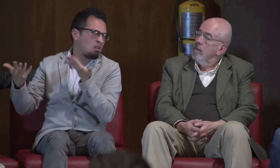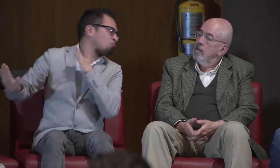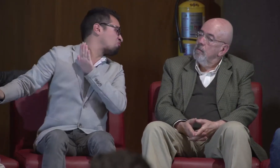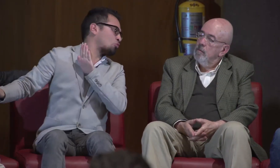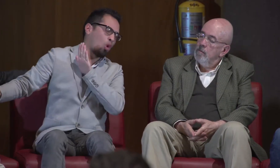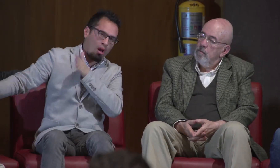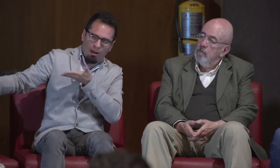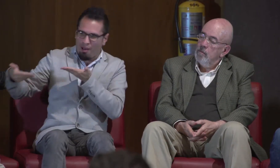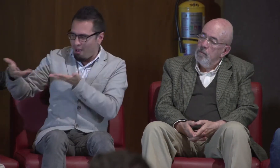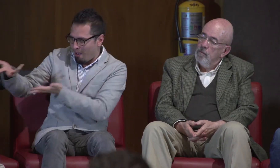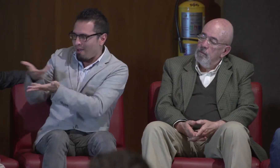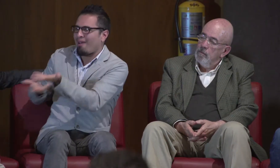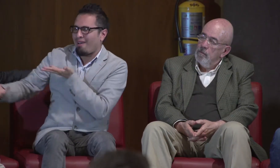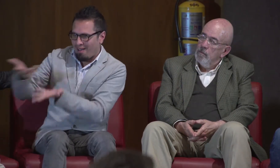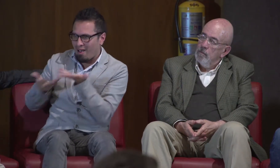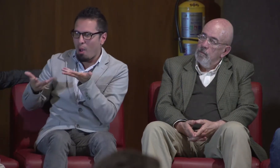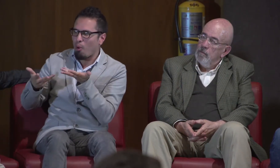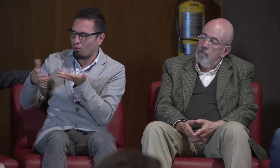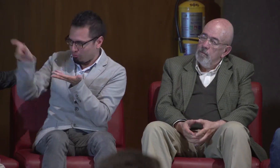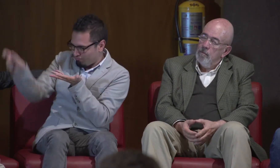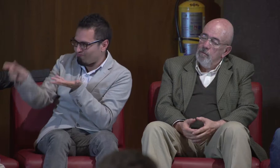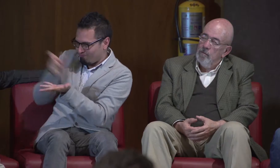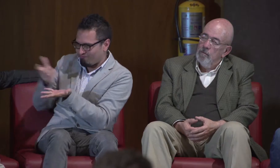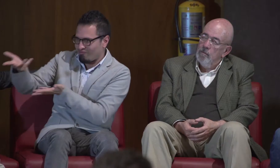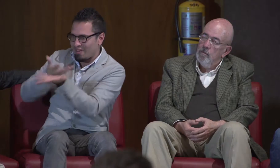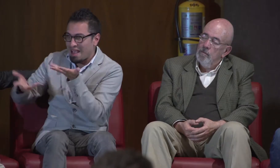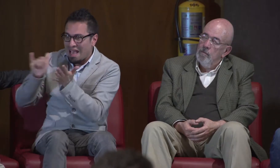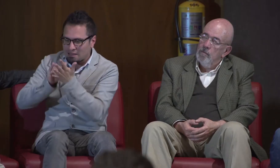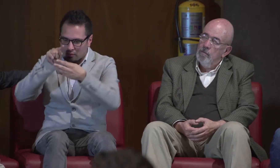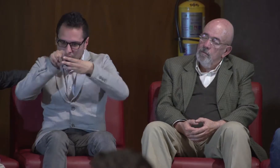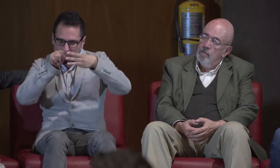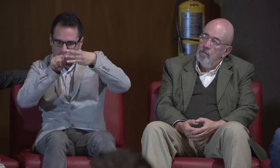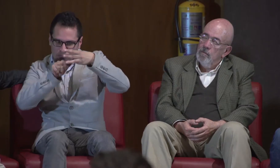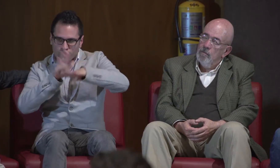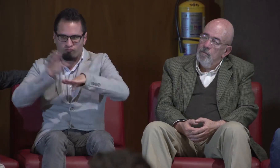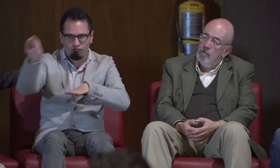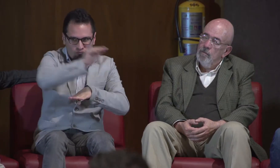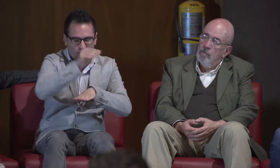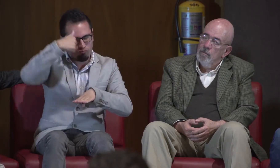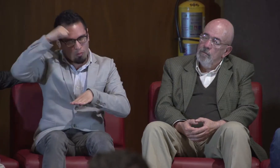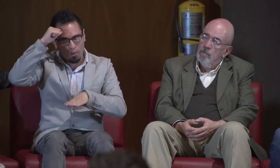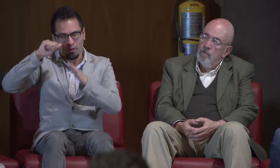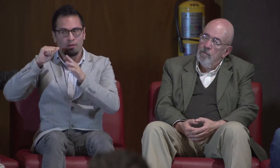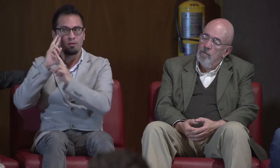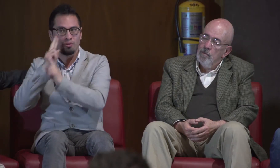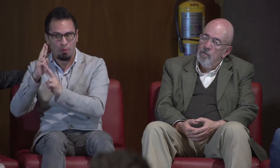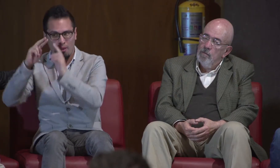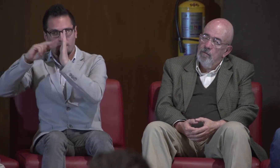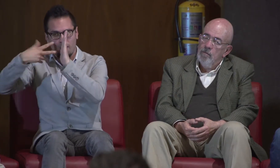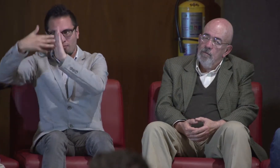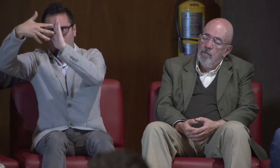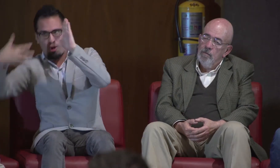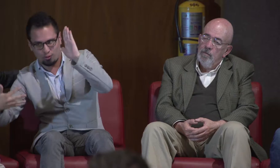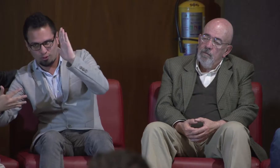espacio para hablar de que era un momento de que nosotros pudiéramos también dejar a un lado esas discusiones,